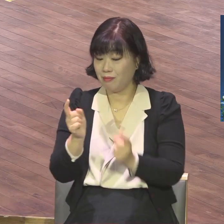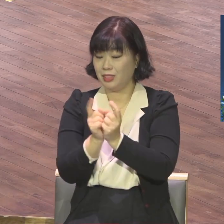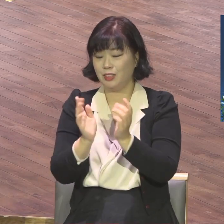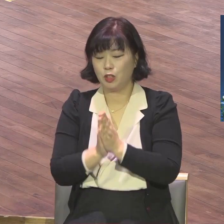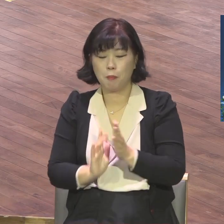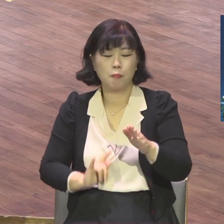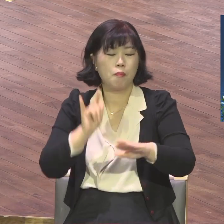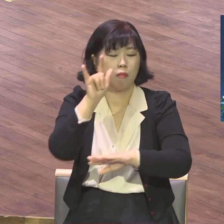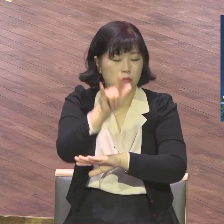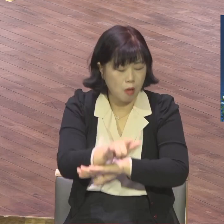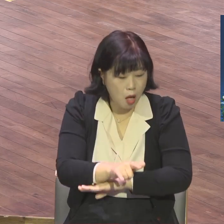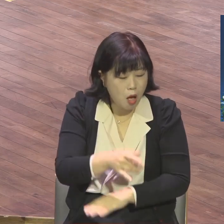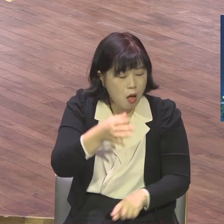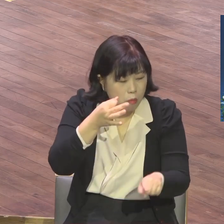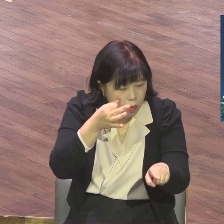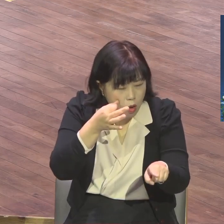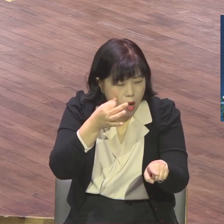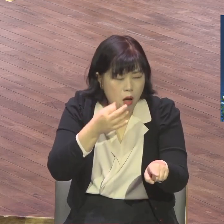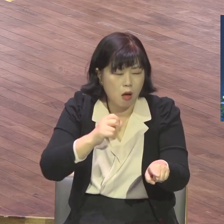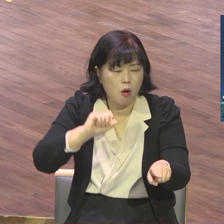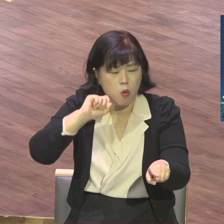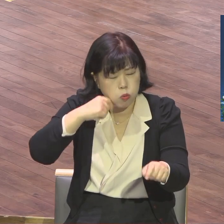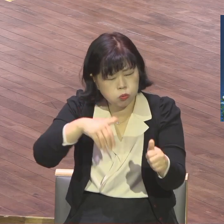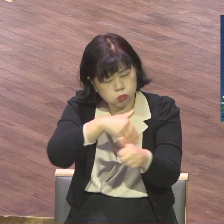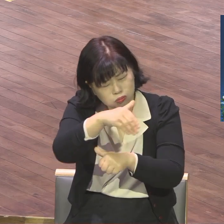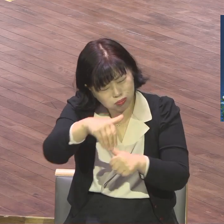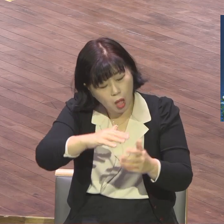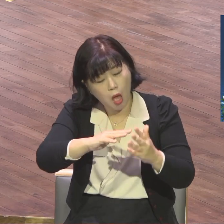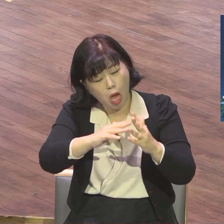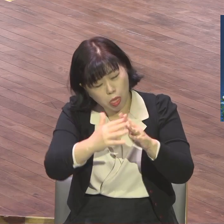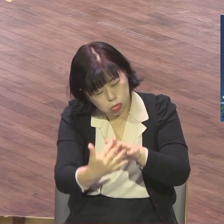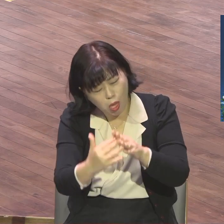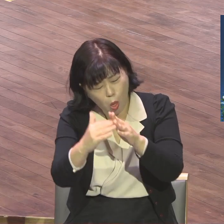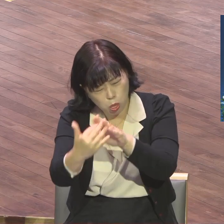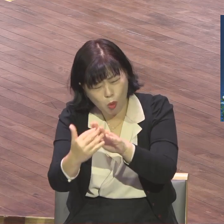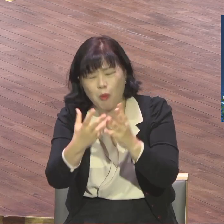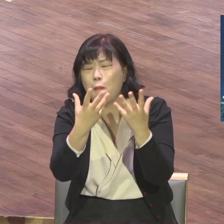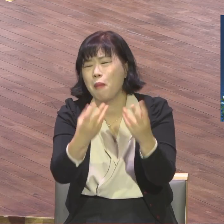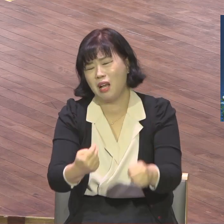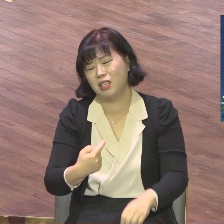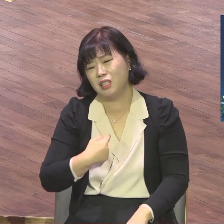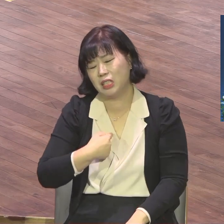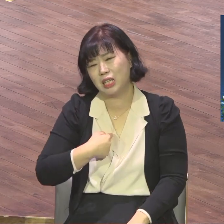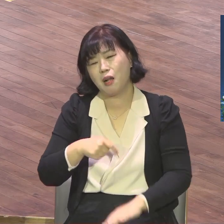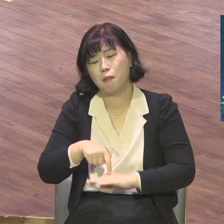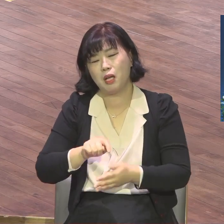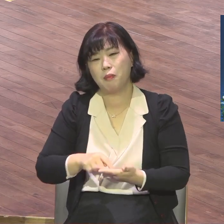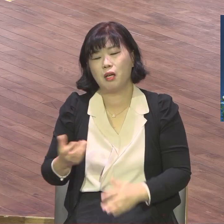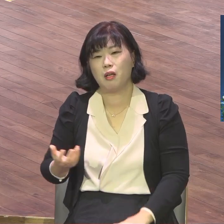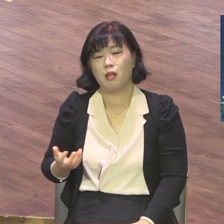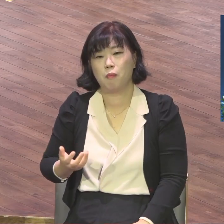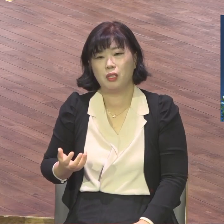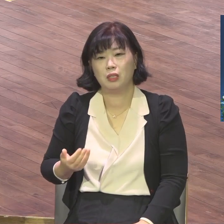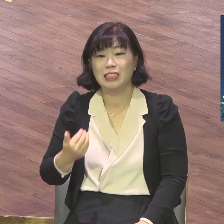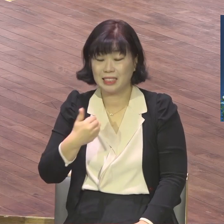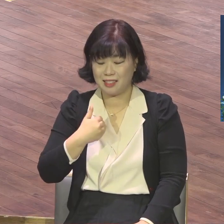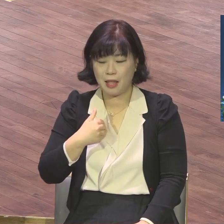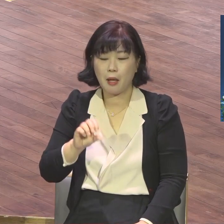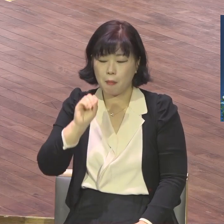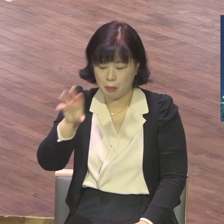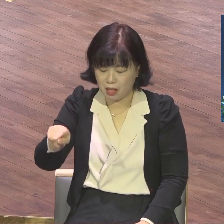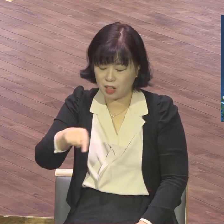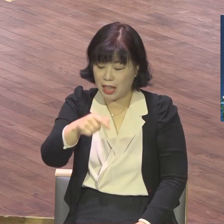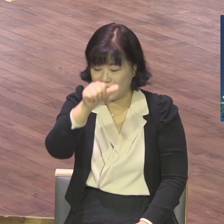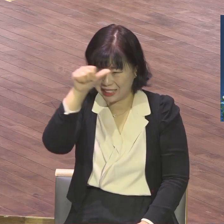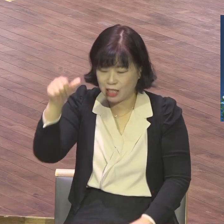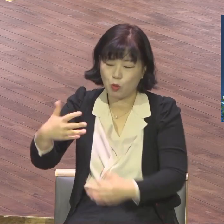많아요. 그래서 제 손이 그렇습니다. 앞으로 좀 산업위원회에서 산업위원회 많은 장로님들이 좀 축복을